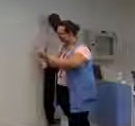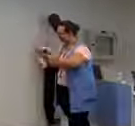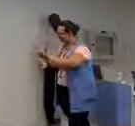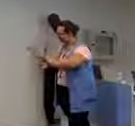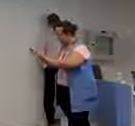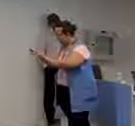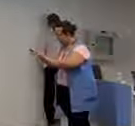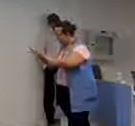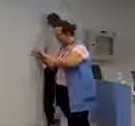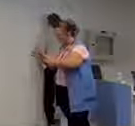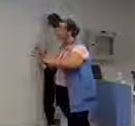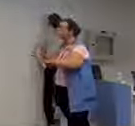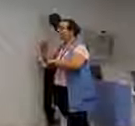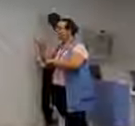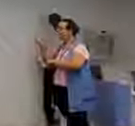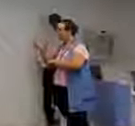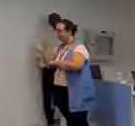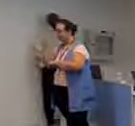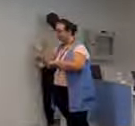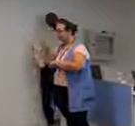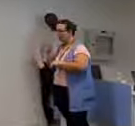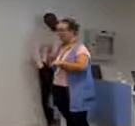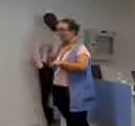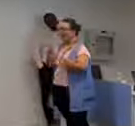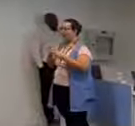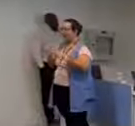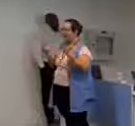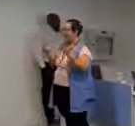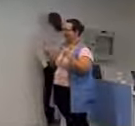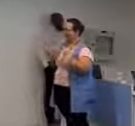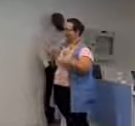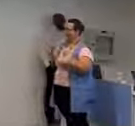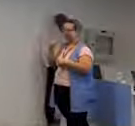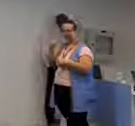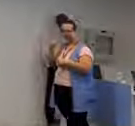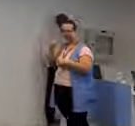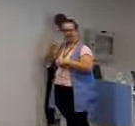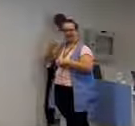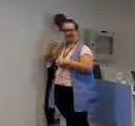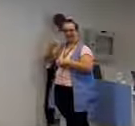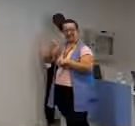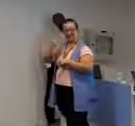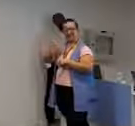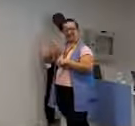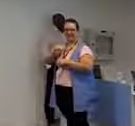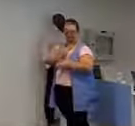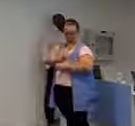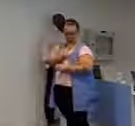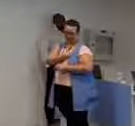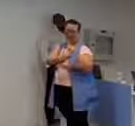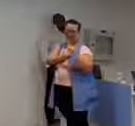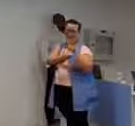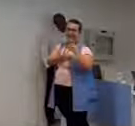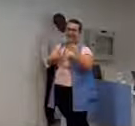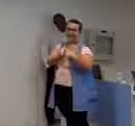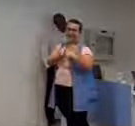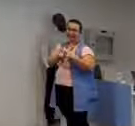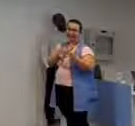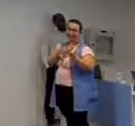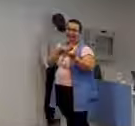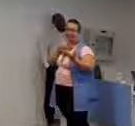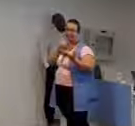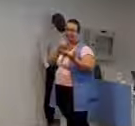assim consecutivamente. Se você der sorte na segunda, na terceira, tem gente que fica 5, 10, 15 vezes e não consegue tirar o